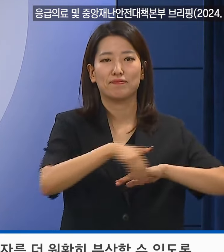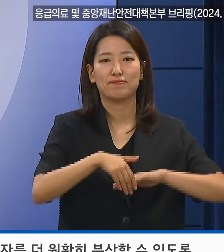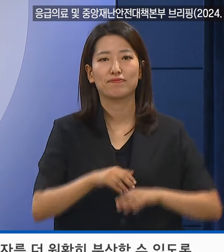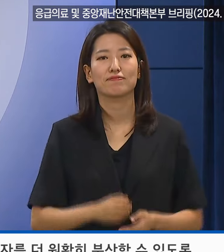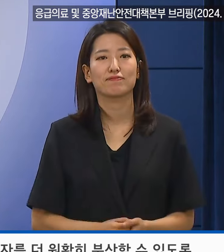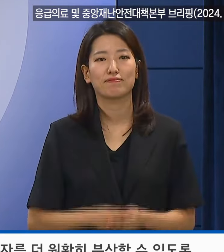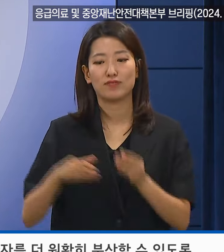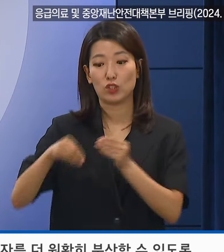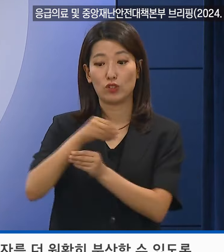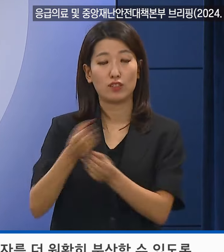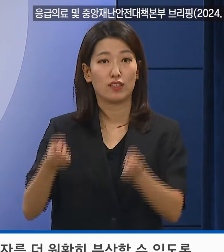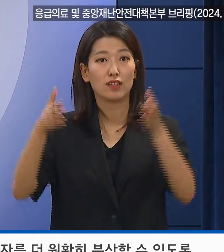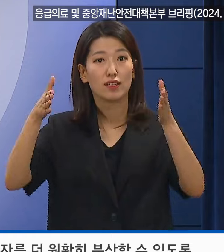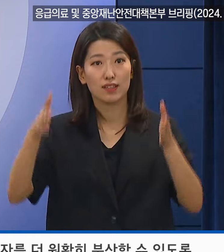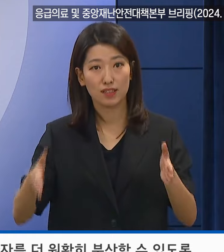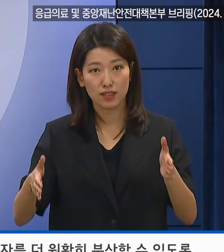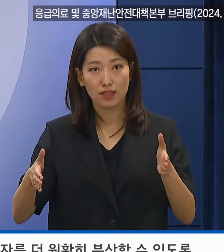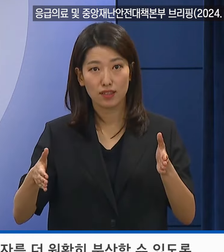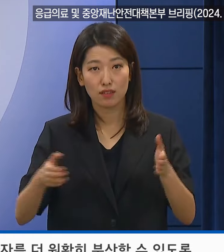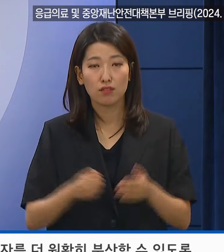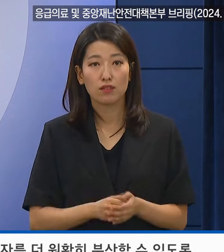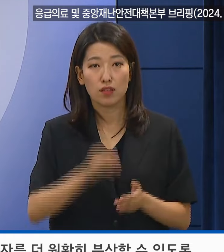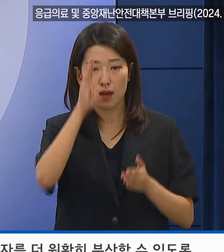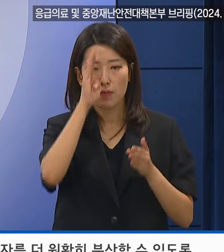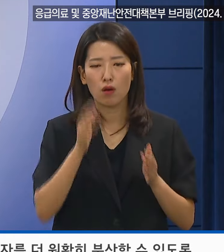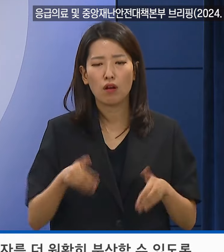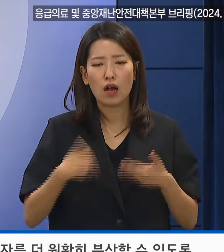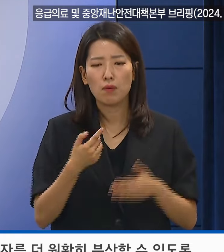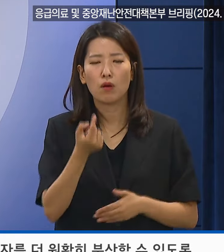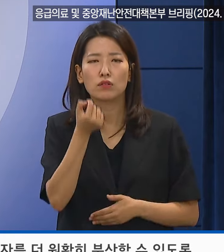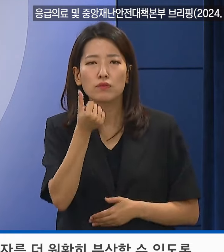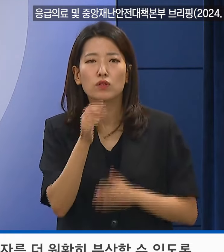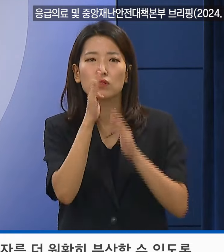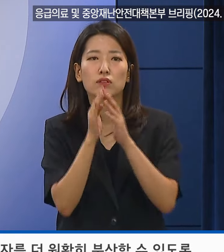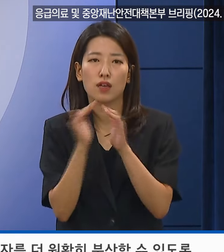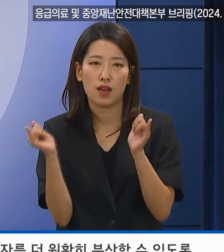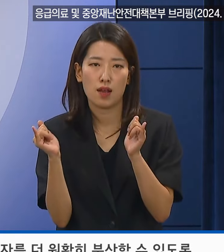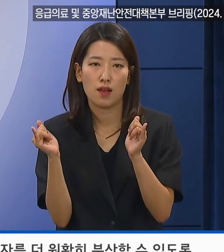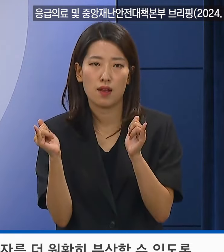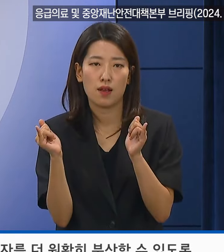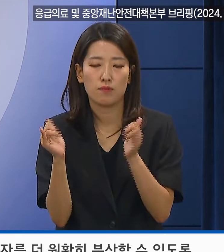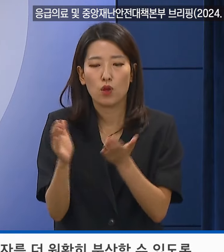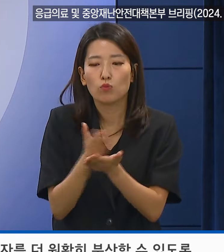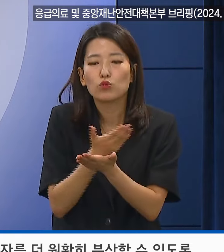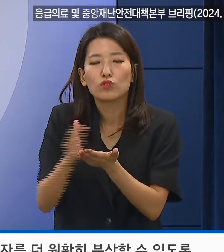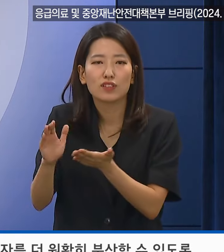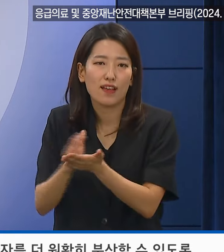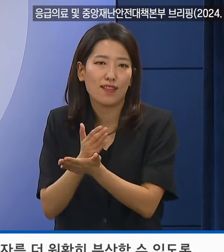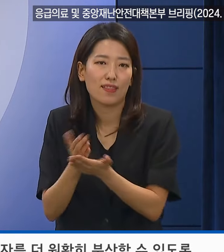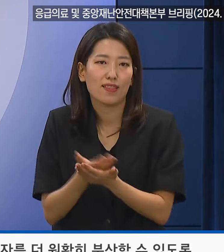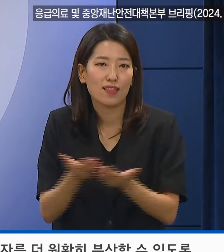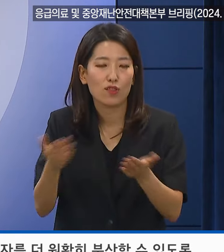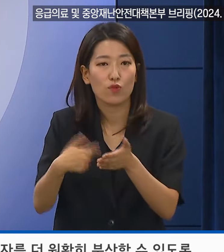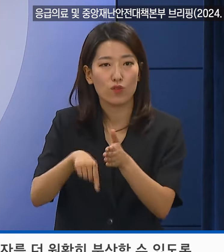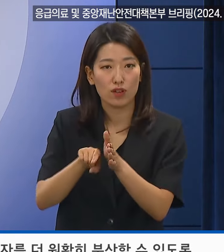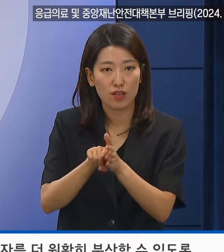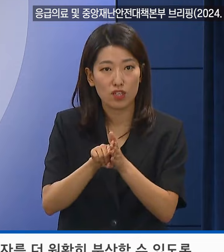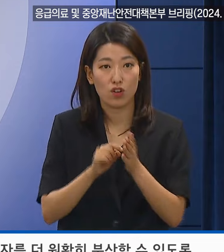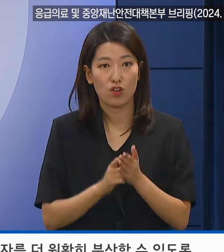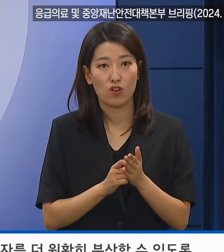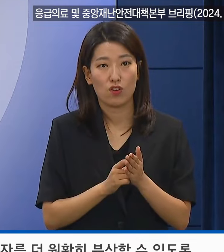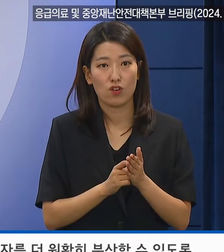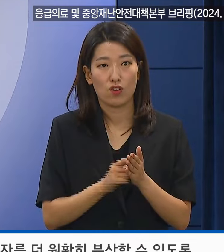연휴 기간 동안은 경증 환자를 더 원활히 분산할 수 있도록 외래 환자 진찰료 지급